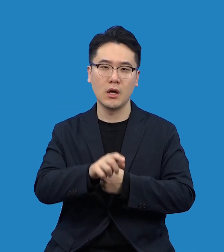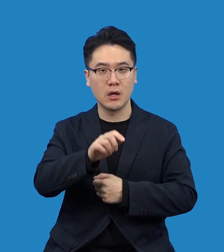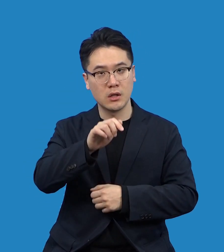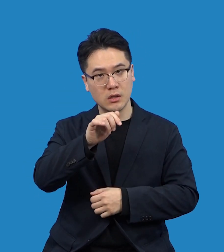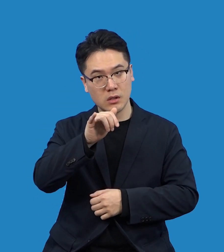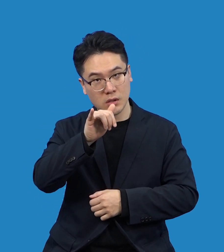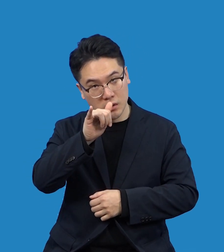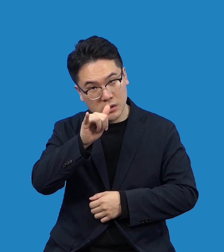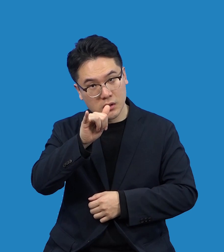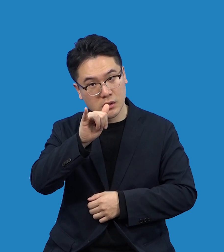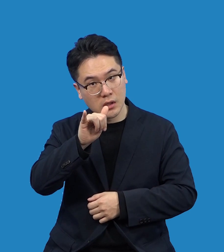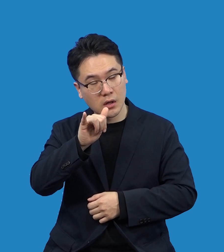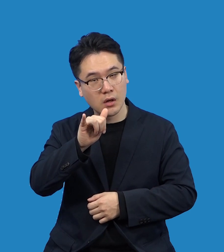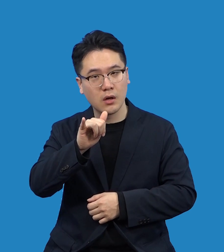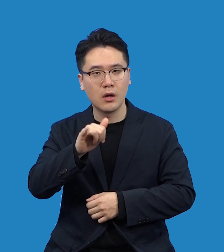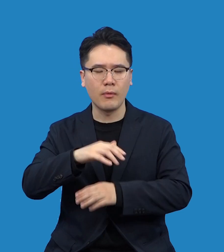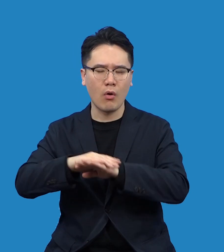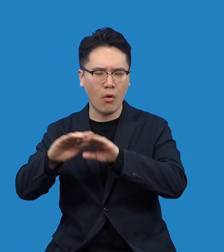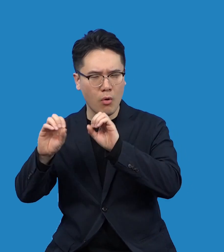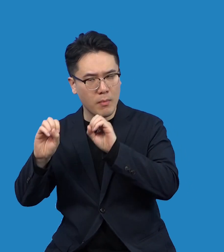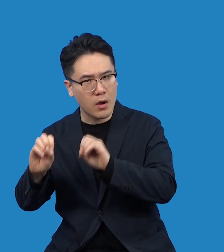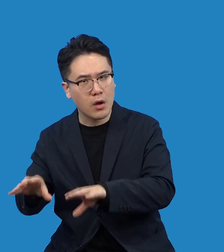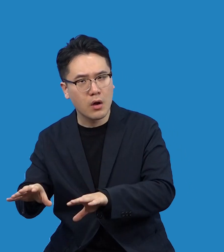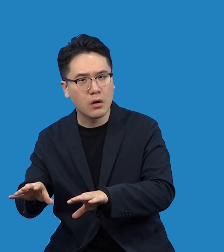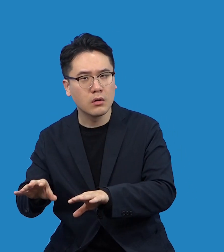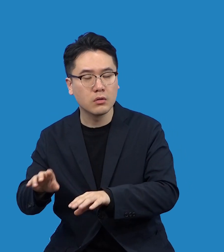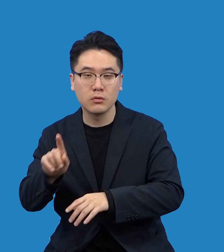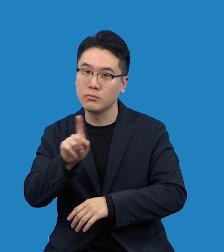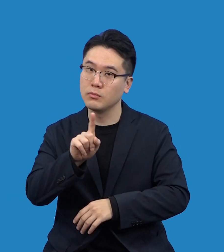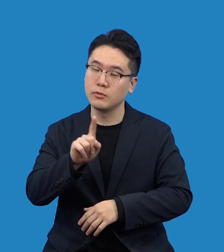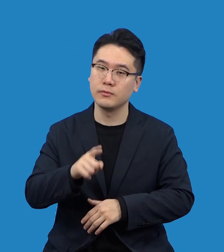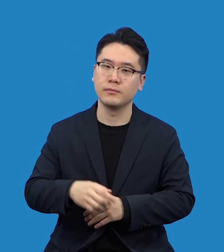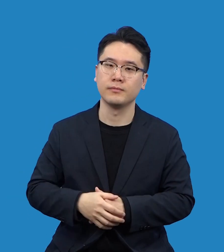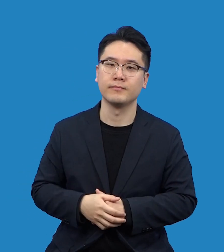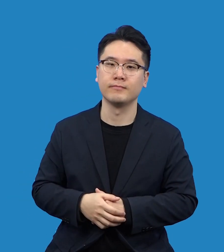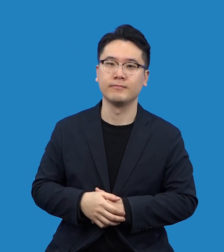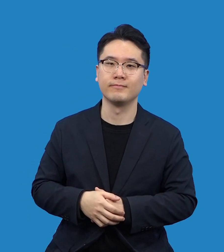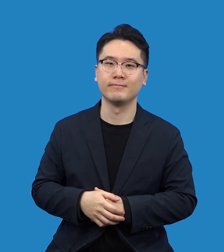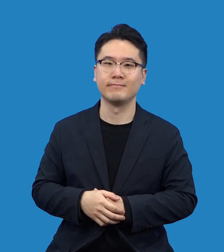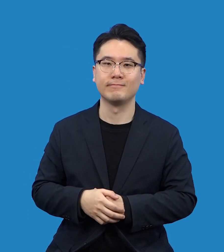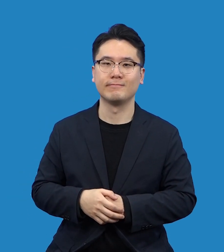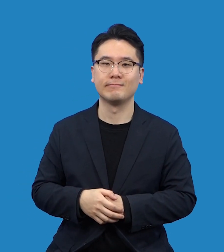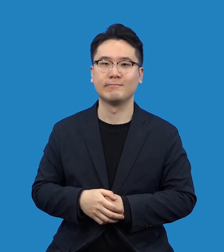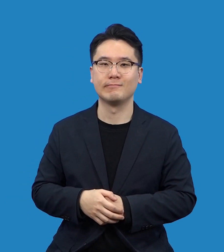있을까요? 허망한 것일까요? 헛된 것일까요?